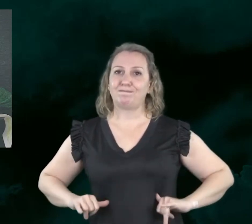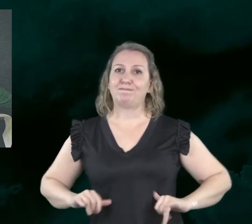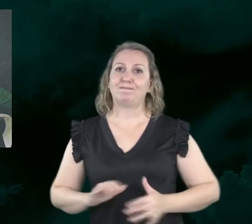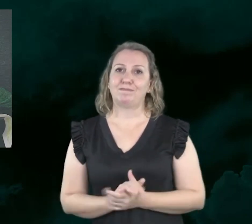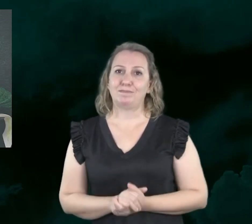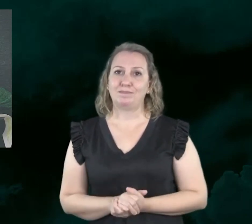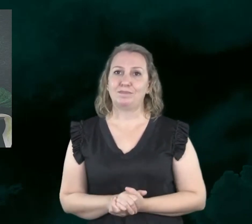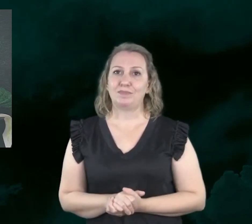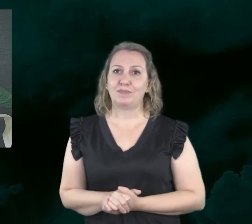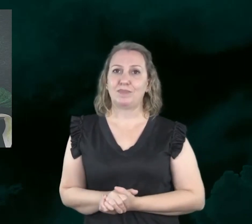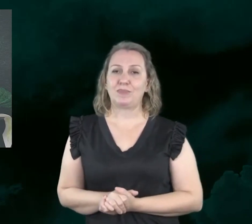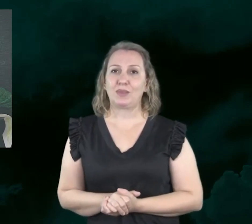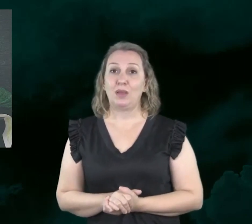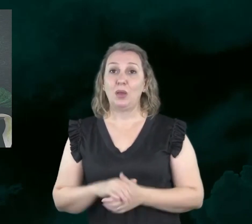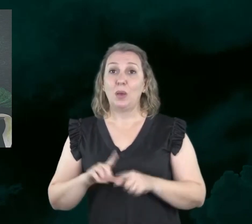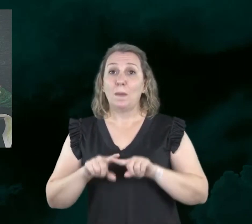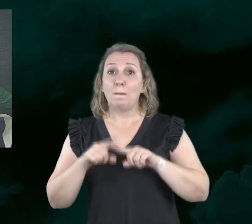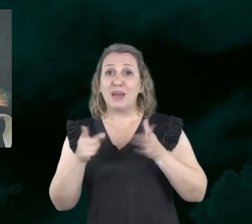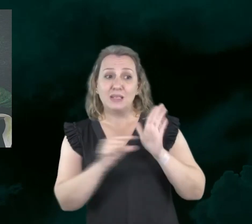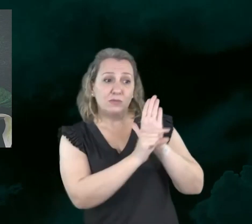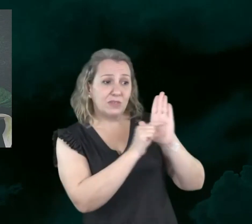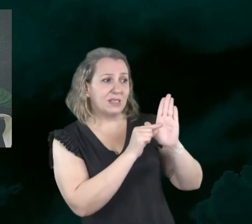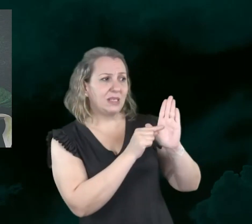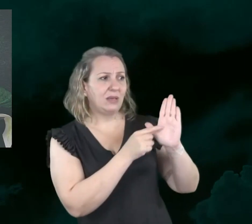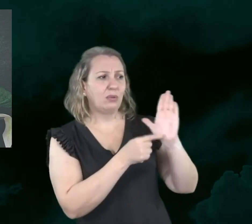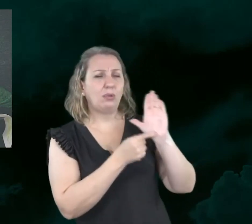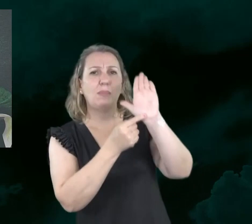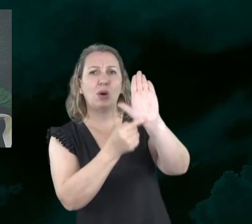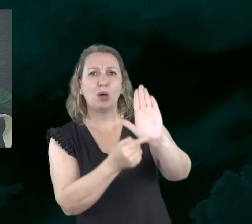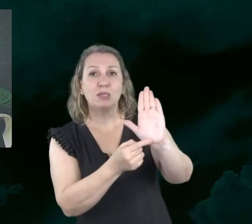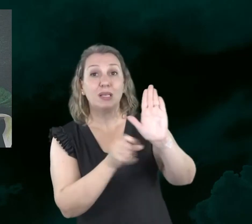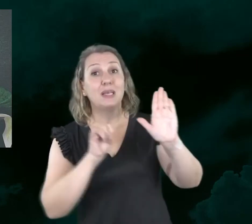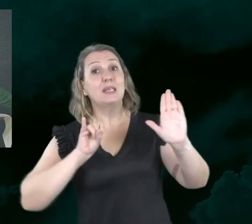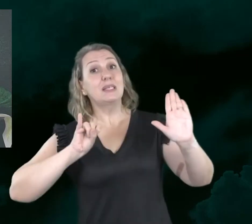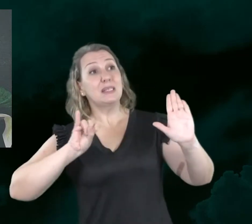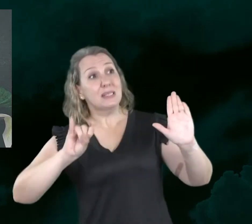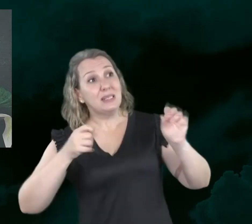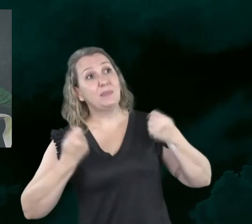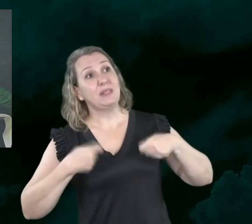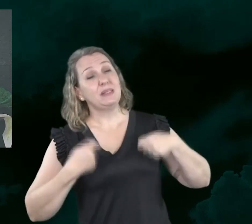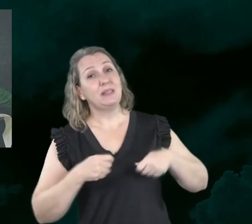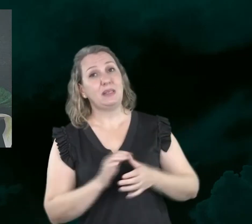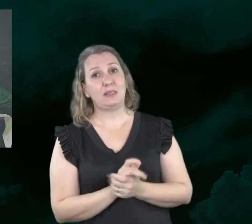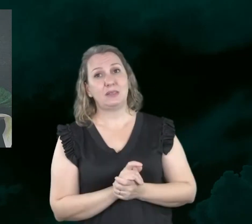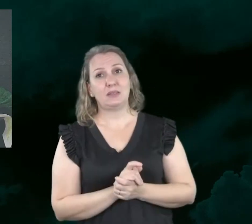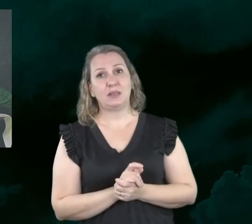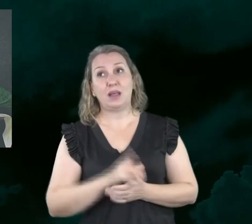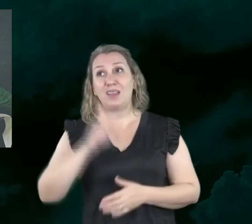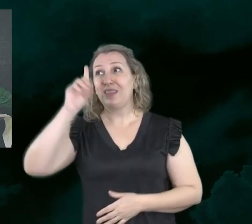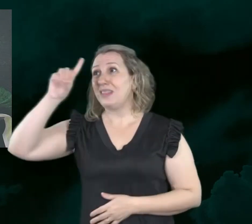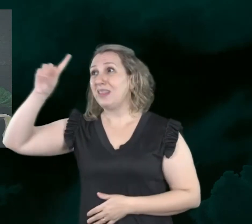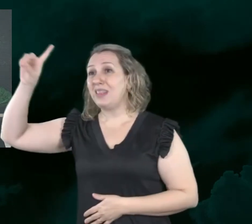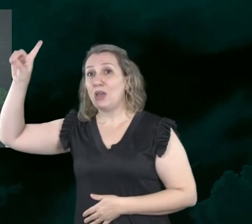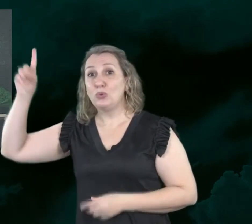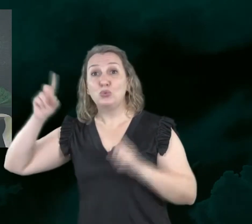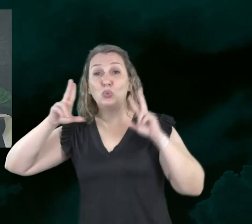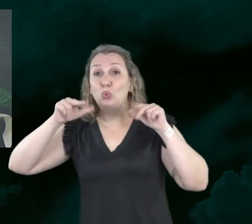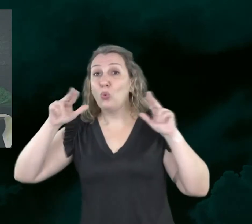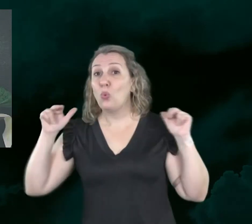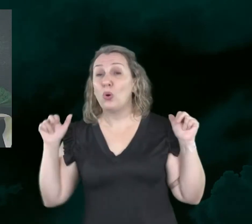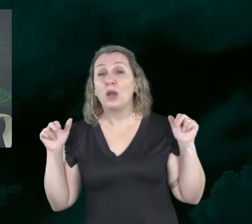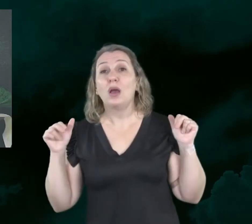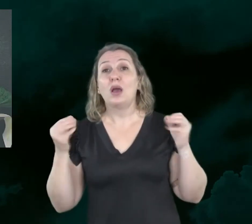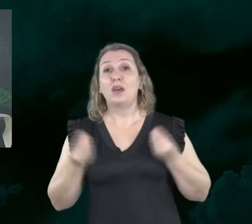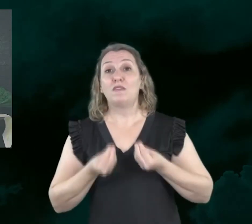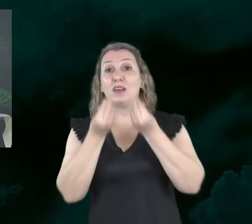necessário. Deus não manda se não é necessário. Portanto, irmãos, tudo que passa na nossa vida é necessário.